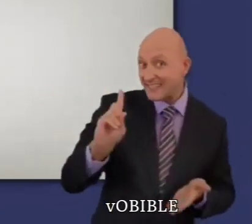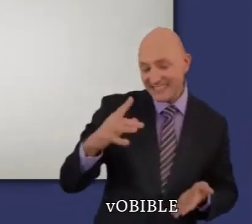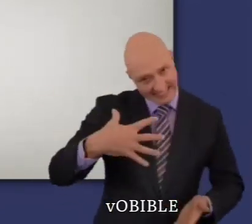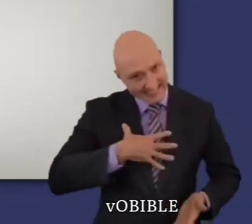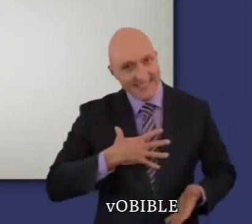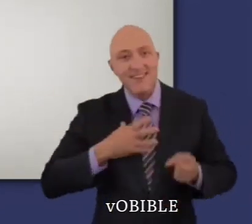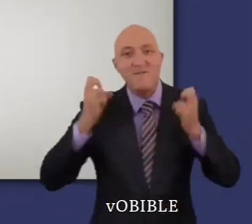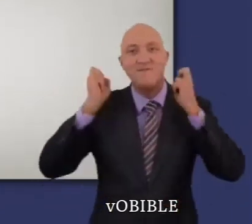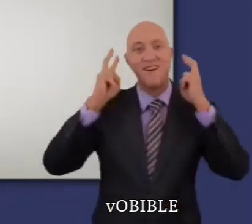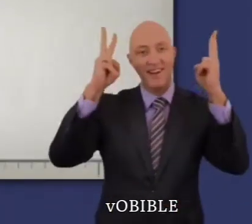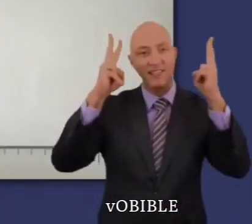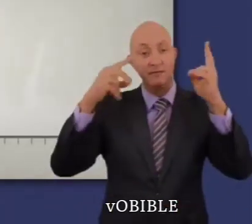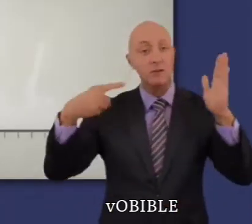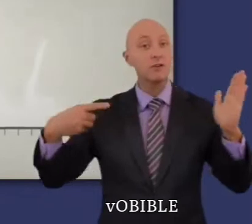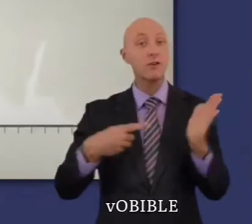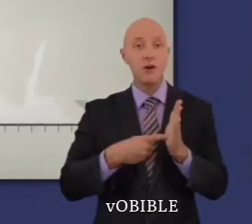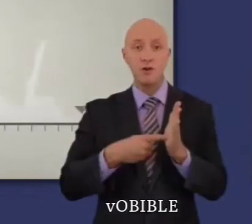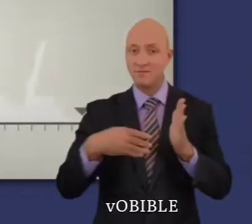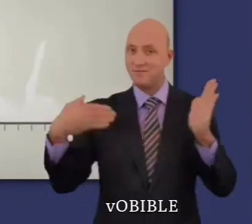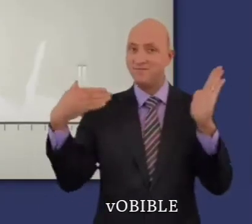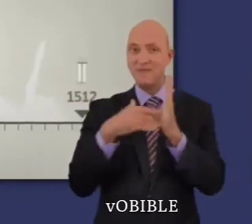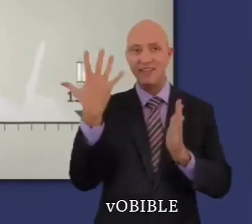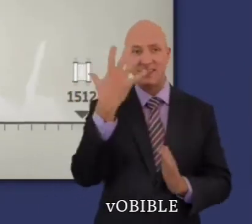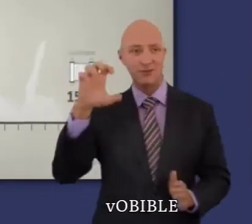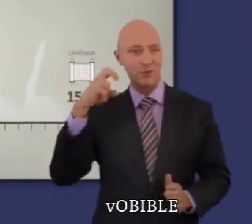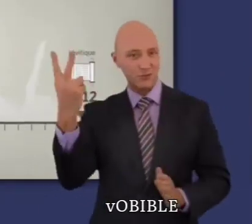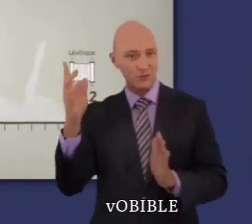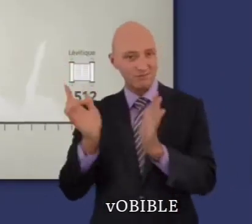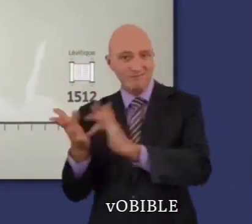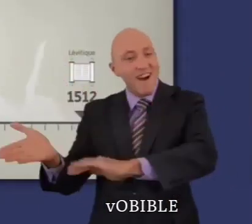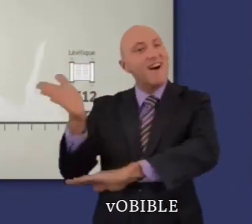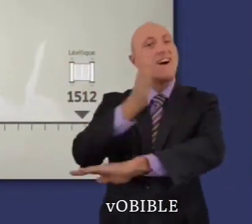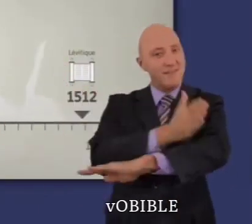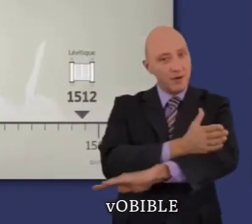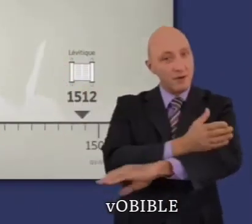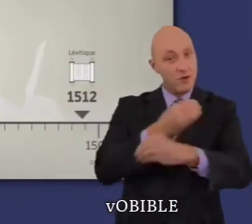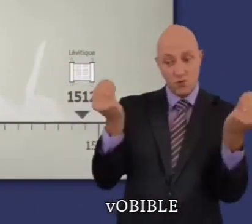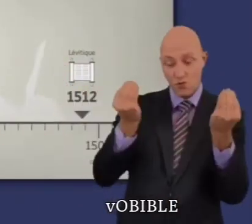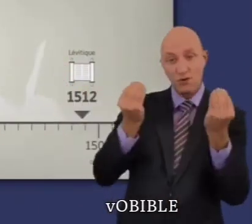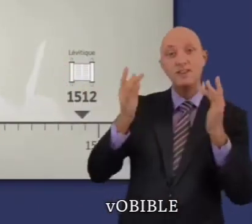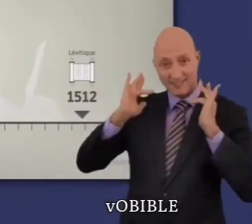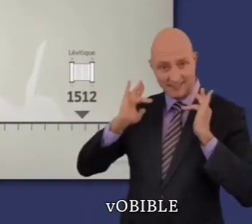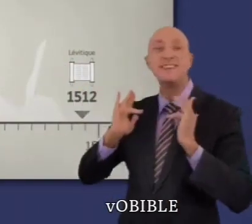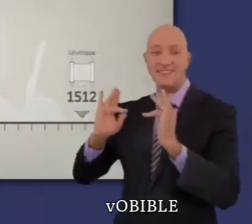Le Lévitique a été rédigé par Moïse en 1512 avant notre ère dans le désert du Sinaï.